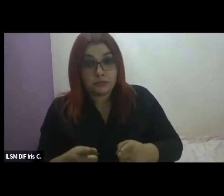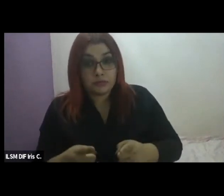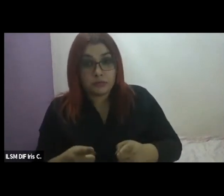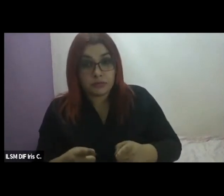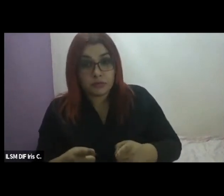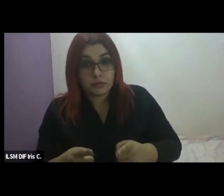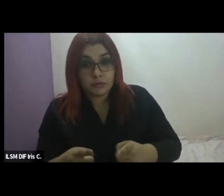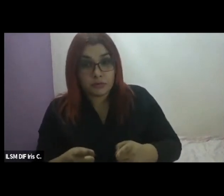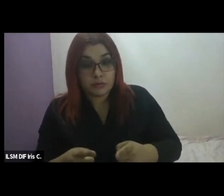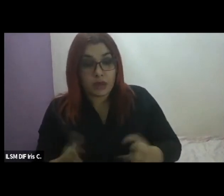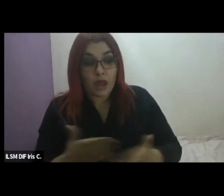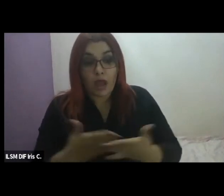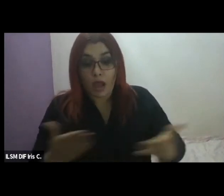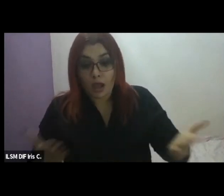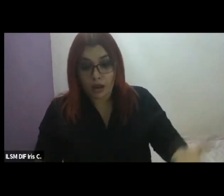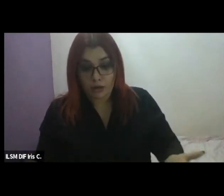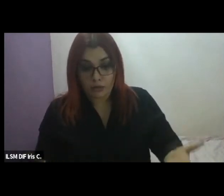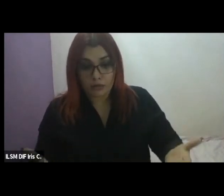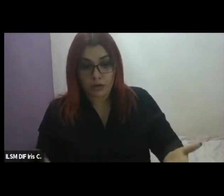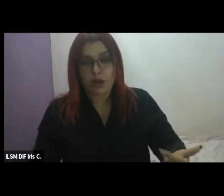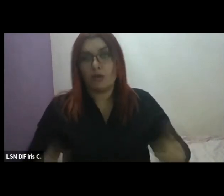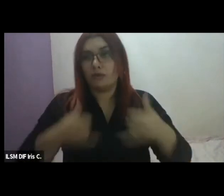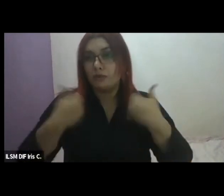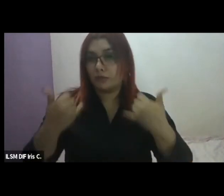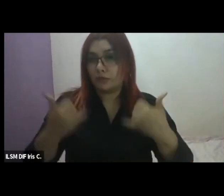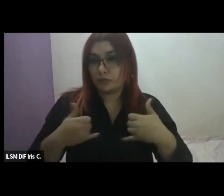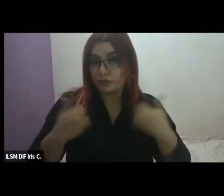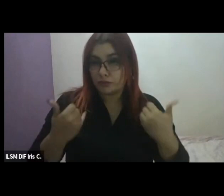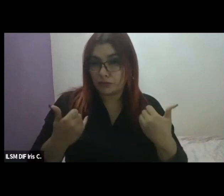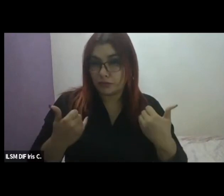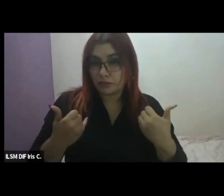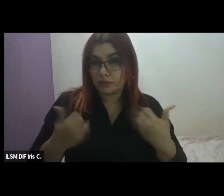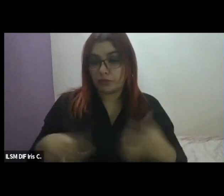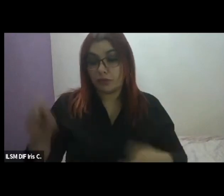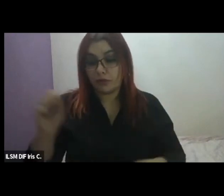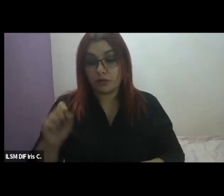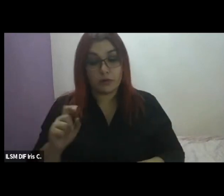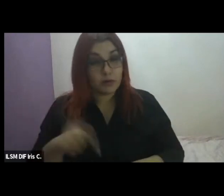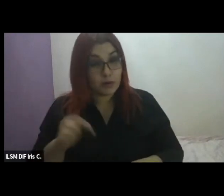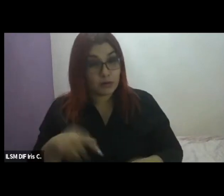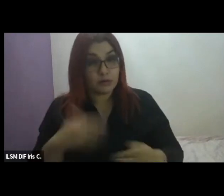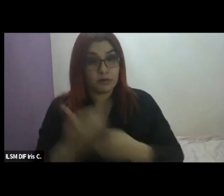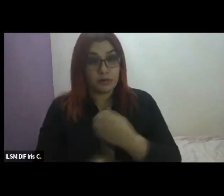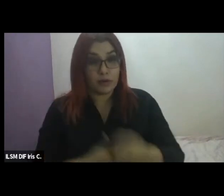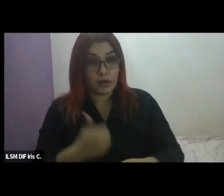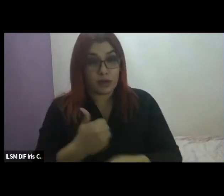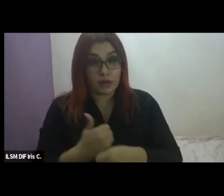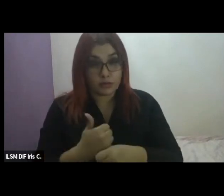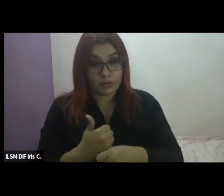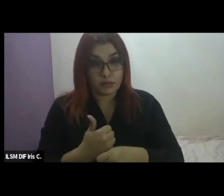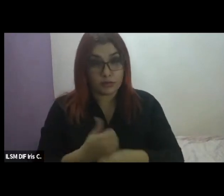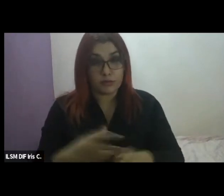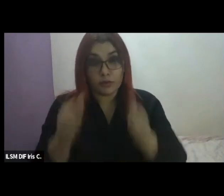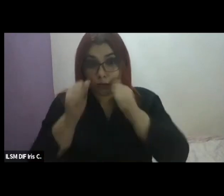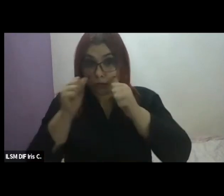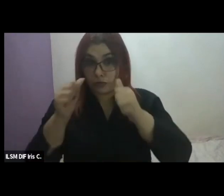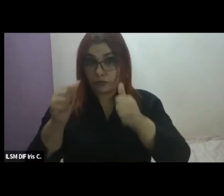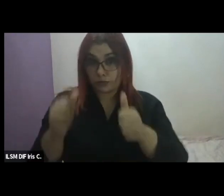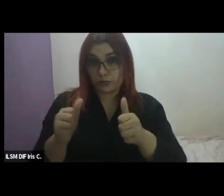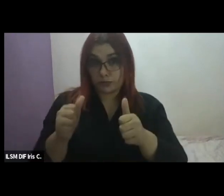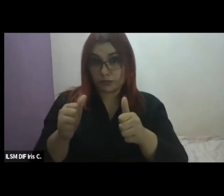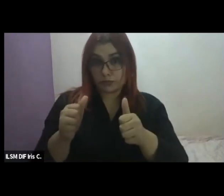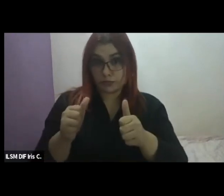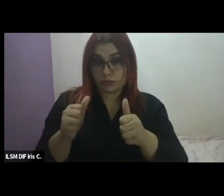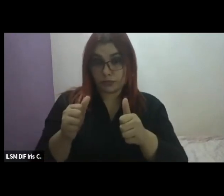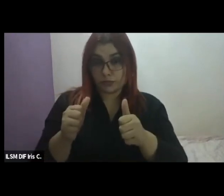la modernidad y en específico en el capitalismo. Y prestar atención también, esta